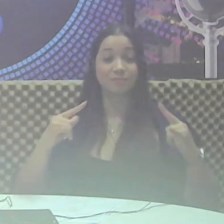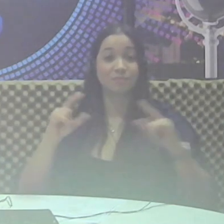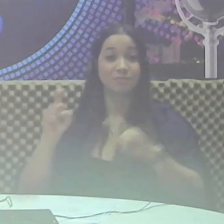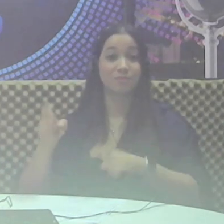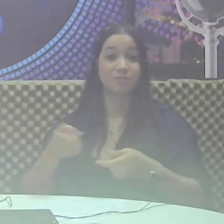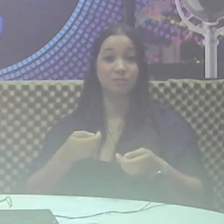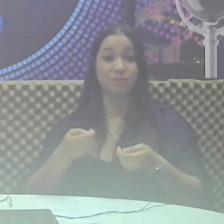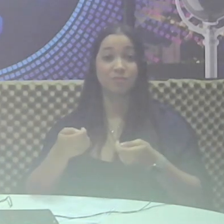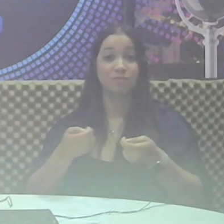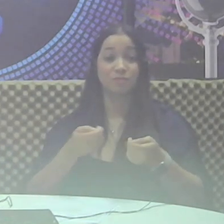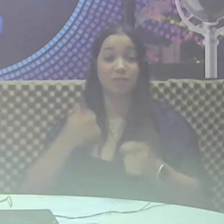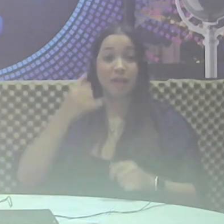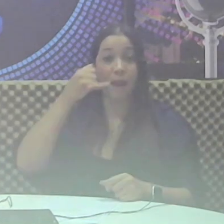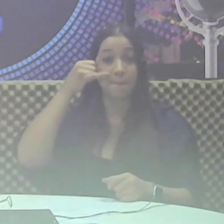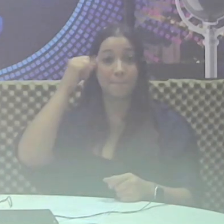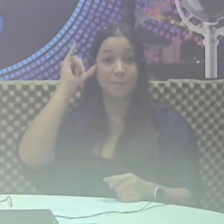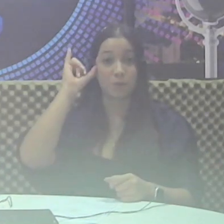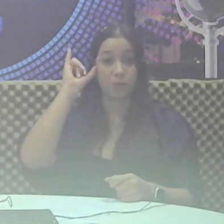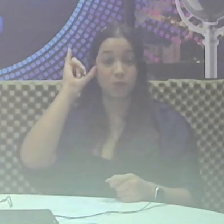de Exposições Camaro.